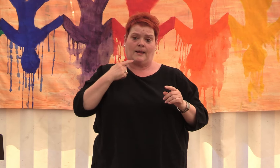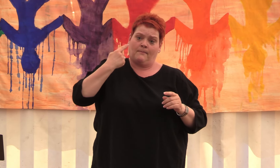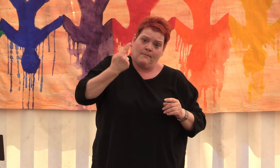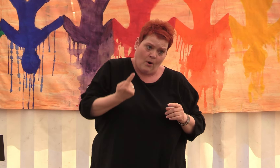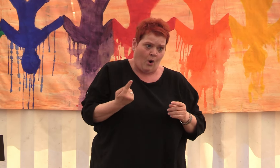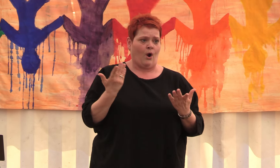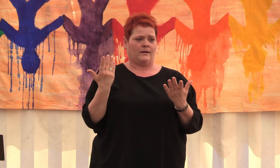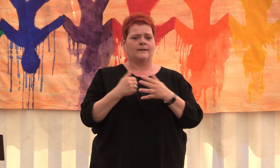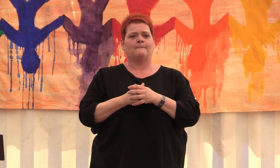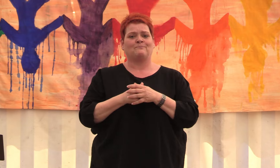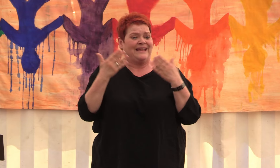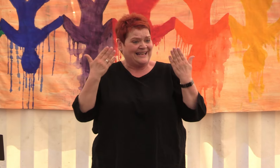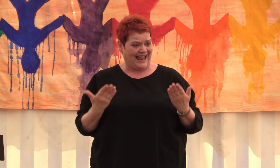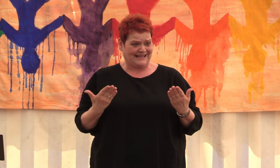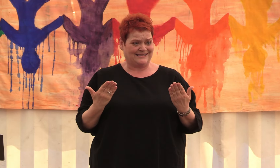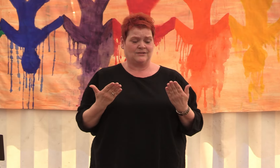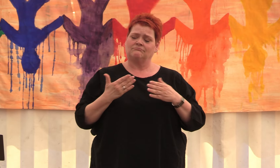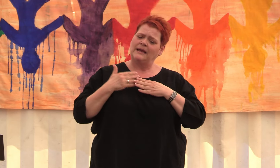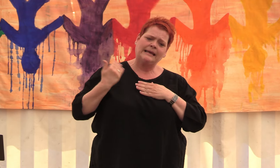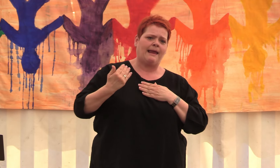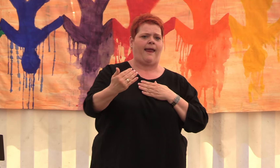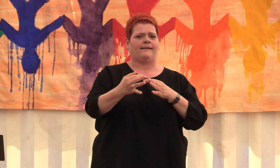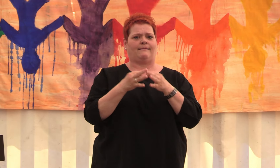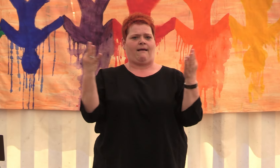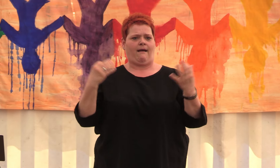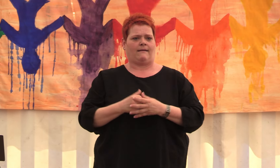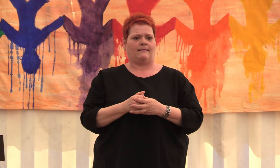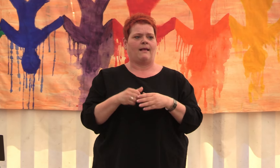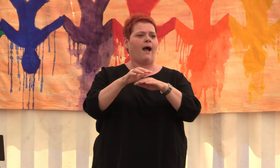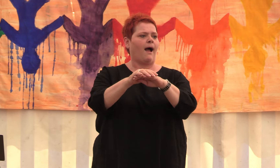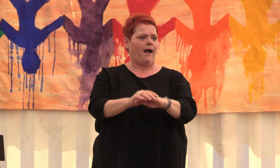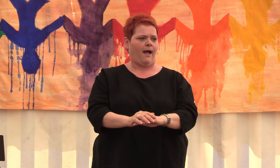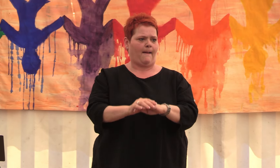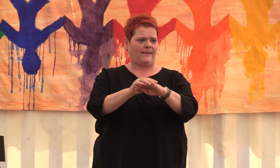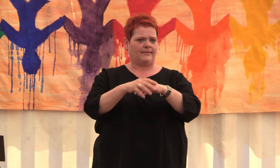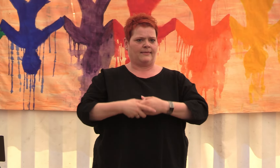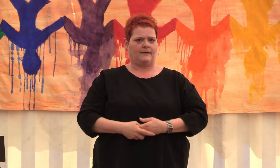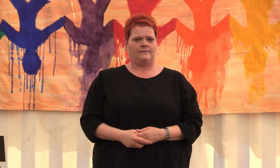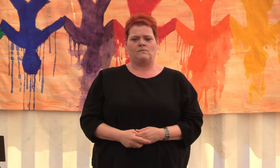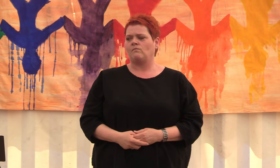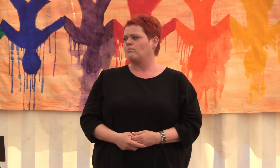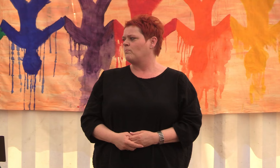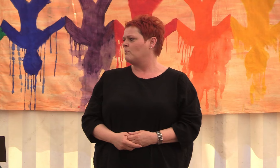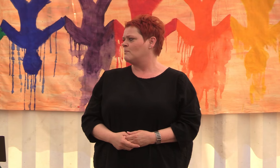morgen, jetzt und jeden Tag. Amen.